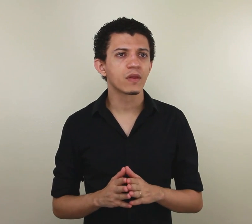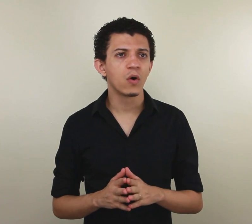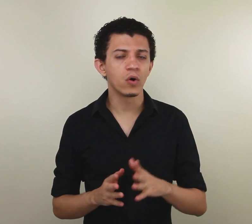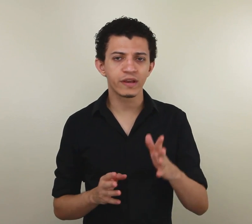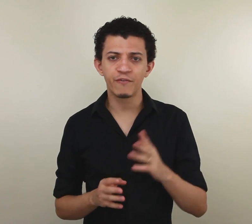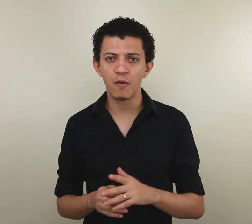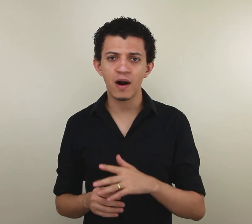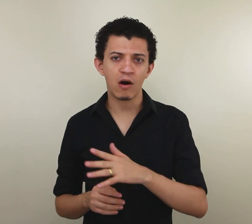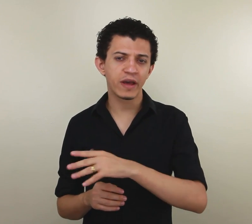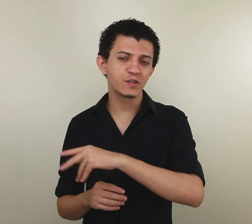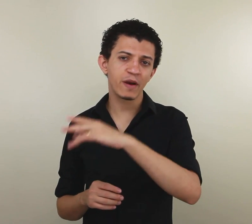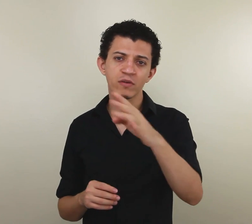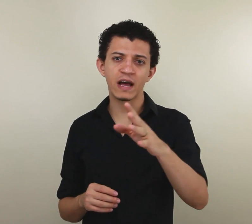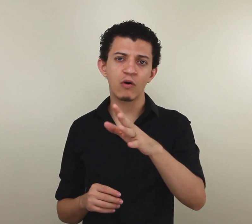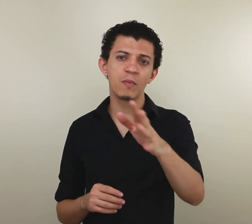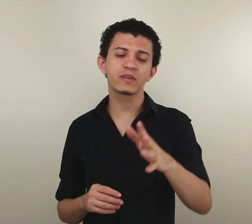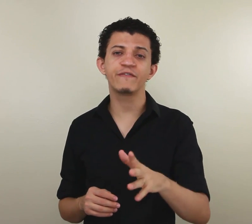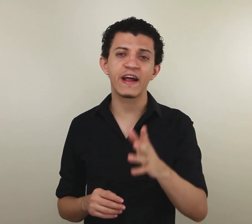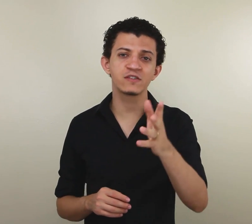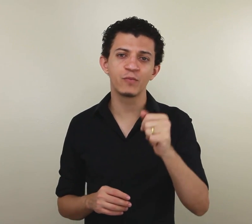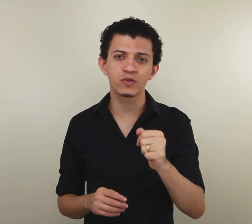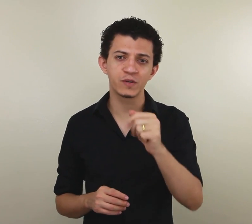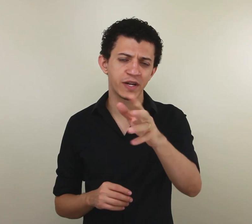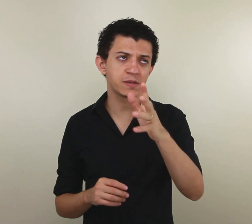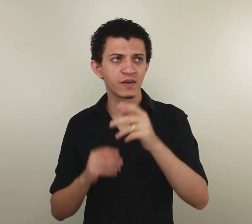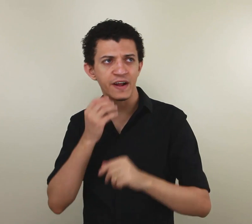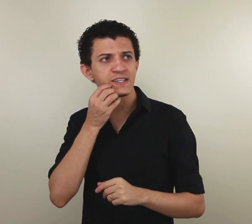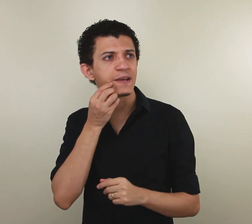Outra forma, alguém te perguntar uma outra frase no português. Por exemplo, essa frase aqui.